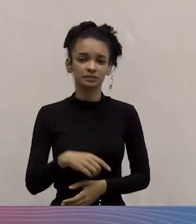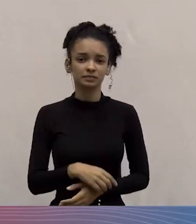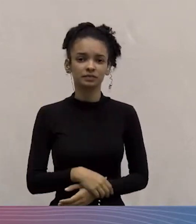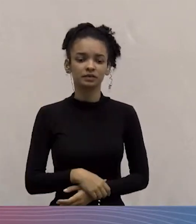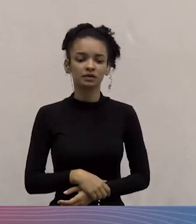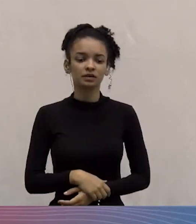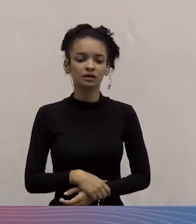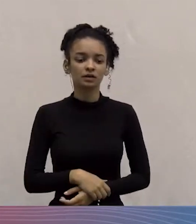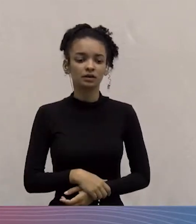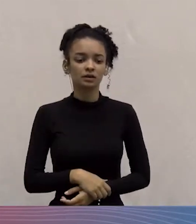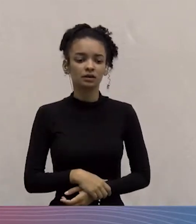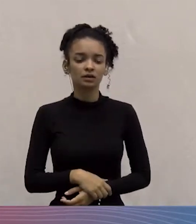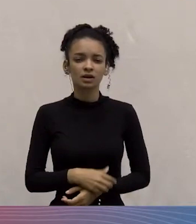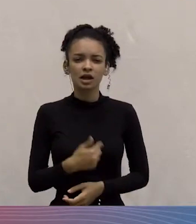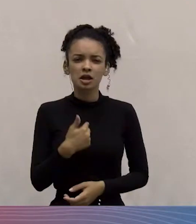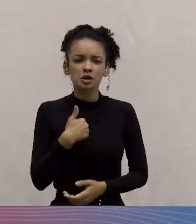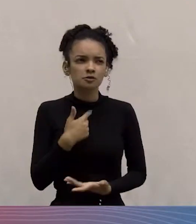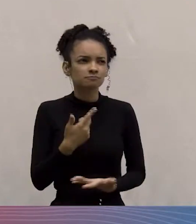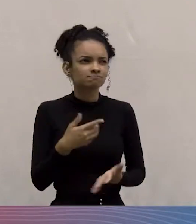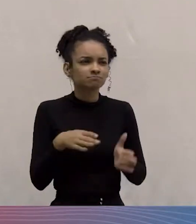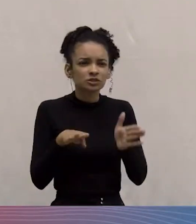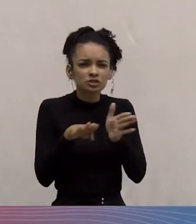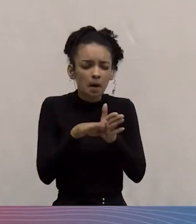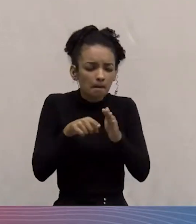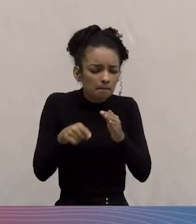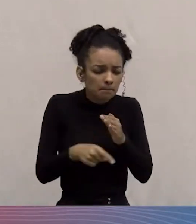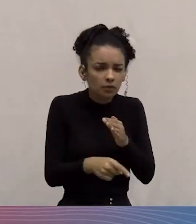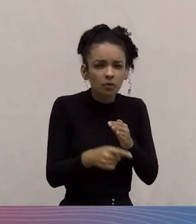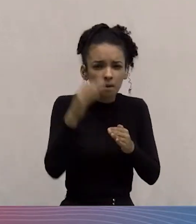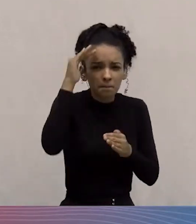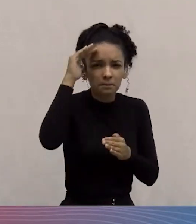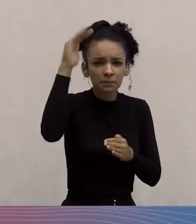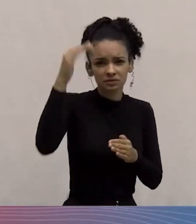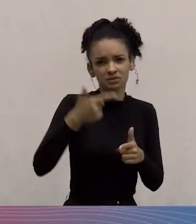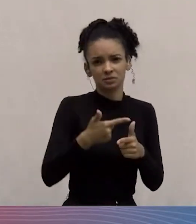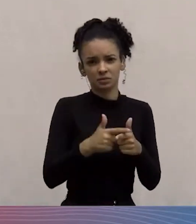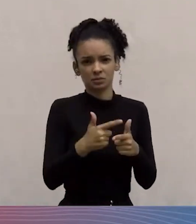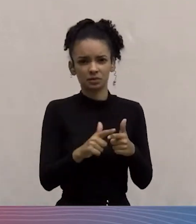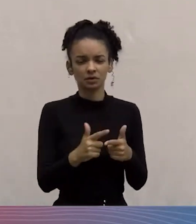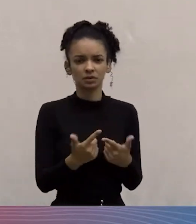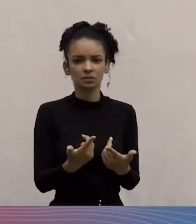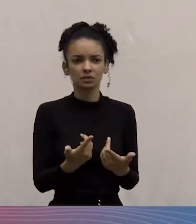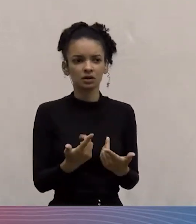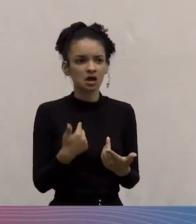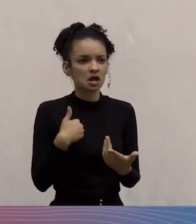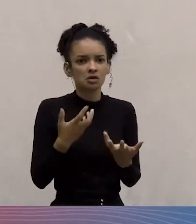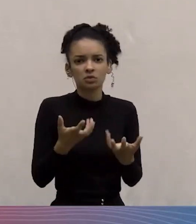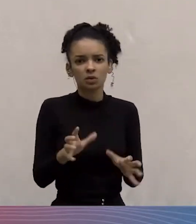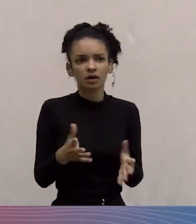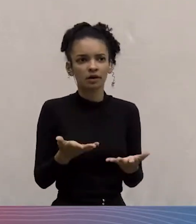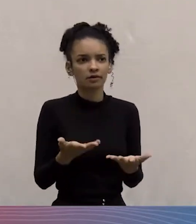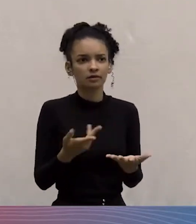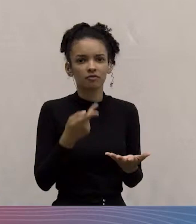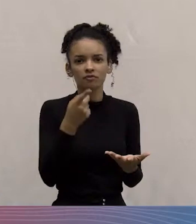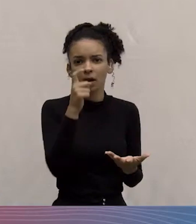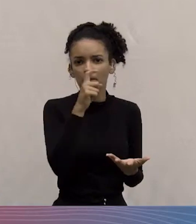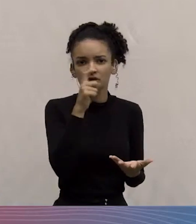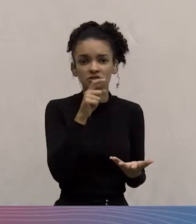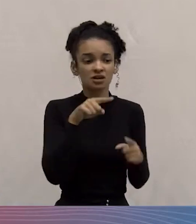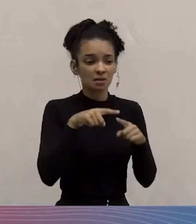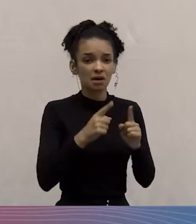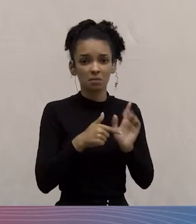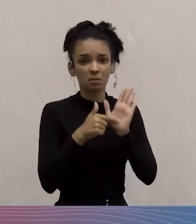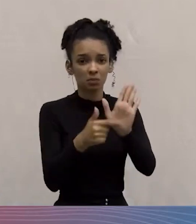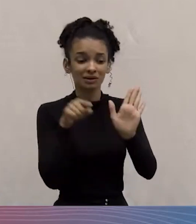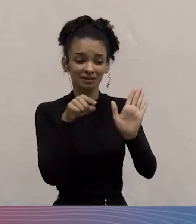Eu estou chegando no âmago do problema, irmãos. Eu não quero ser desonesto com vocês. Esse é o problema. Esse é